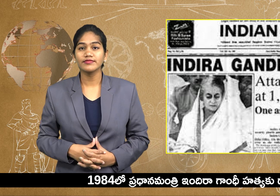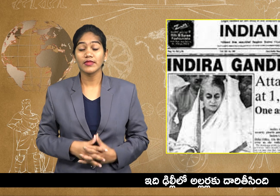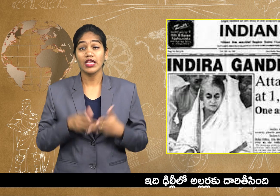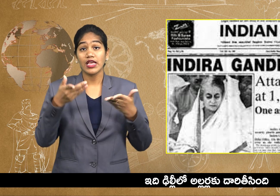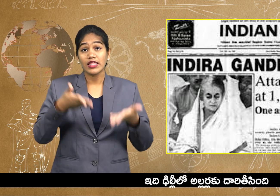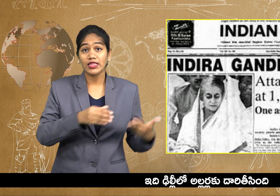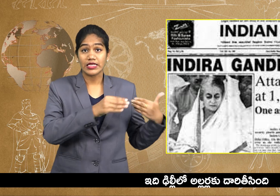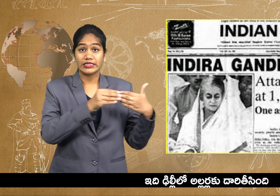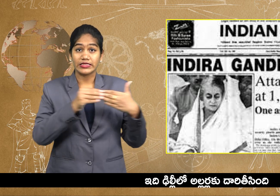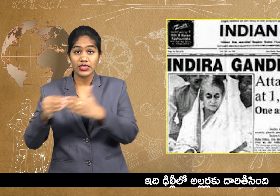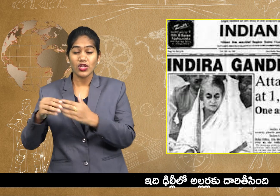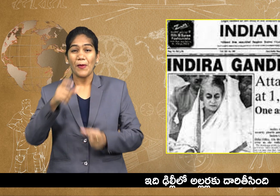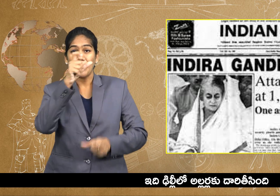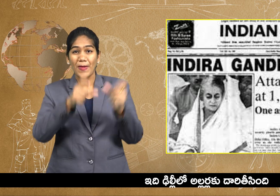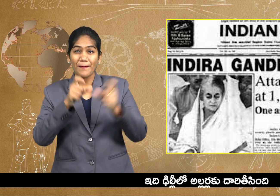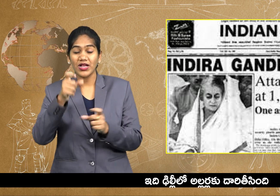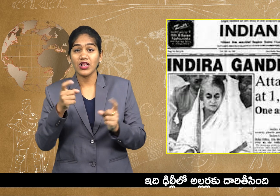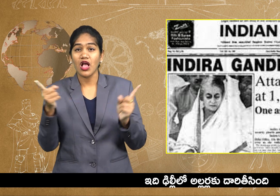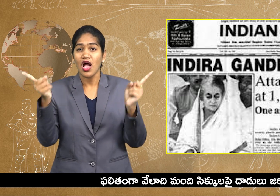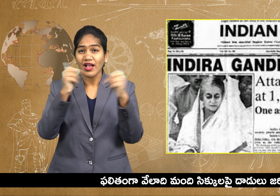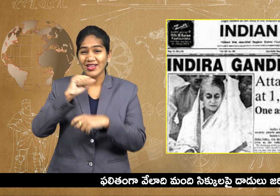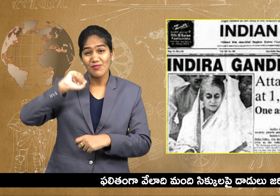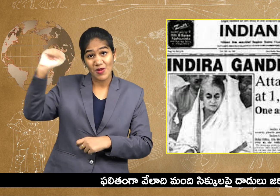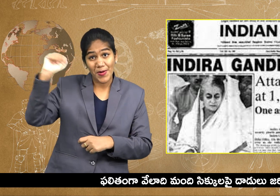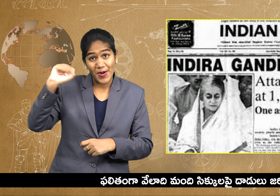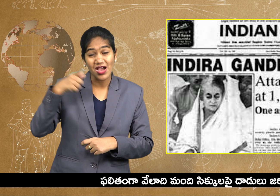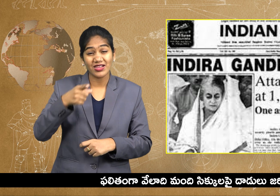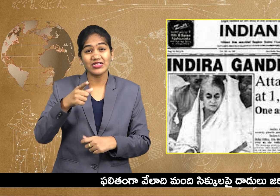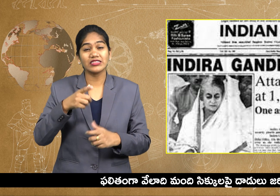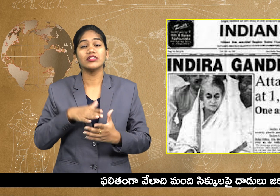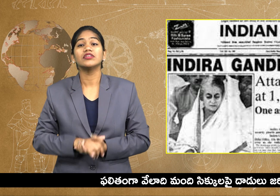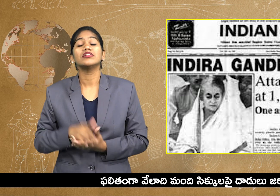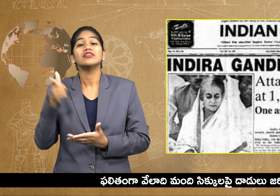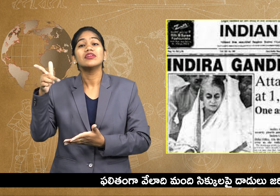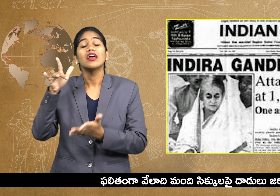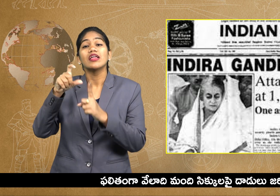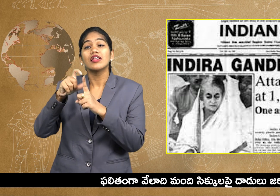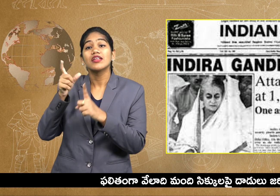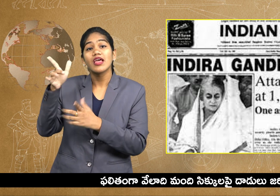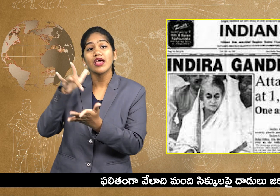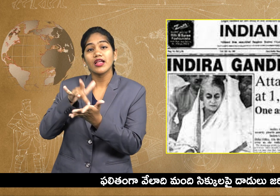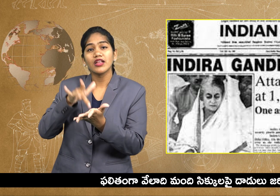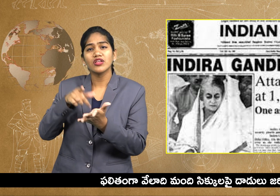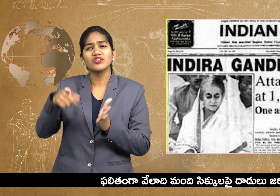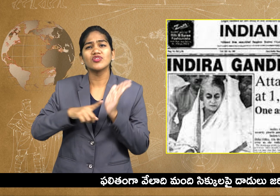ఇది ఢిల్లీలో అల్లర్లకు దారితీసింది. ఫలితంగా వేలాది మంది సిక్కులపై దాడులు జరిగాయి.